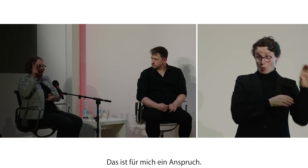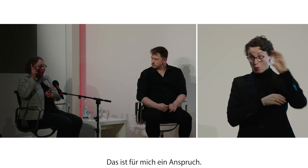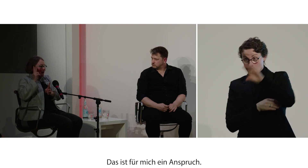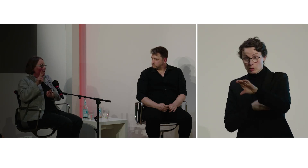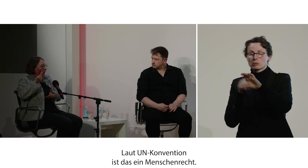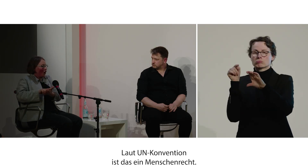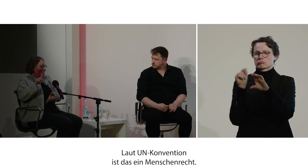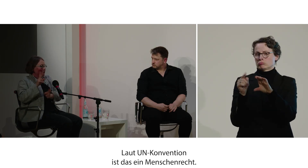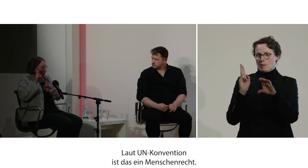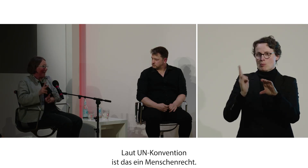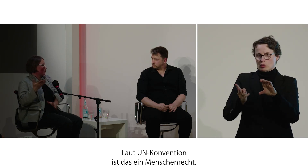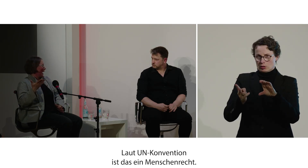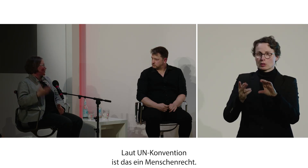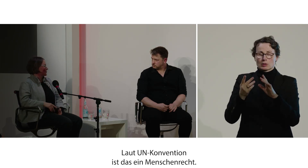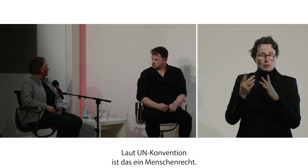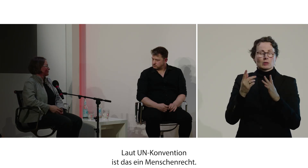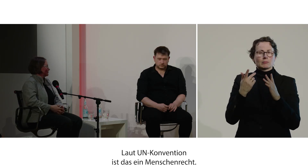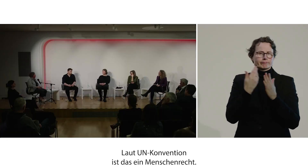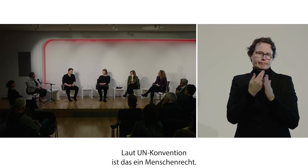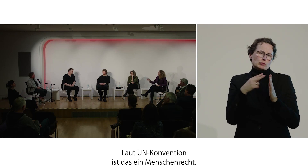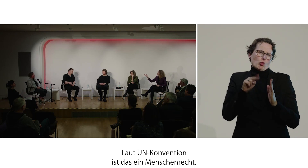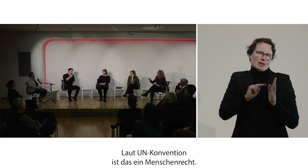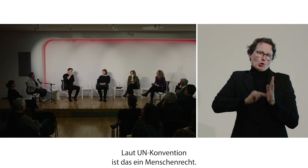auch immer wieder die UN-Konsensur, das Menschenrecht.